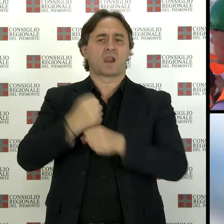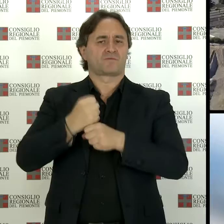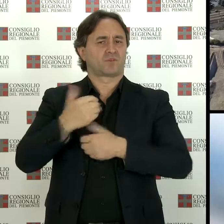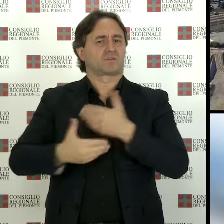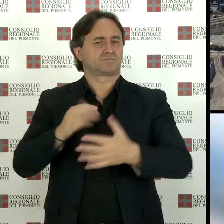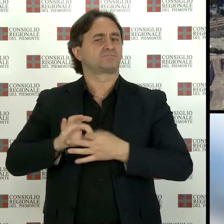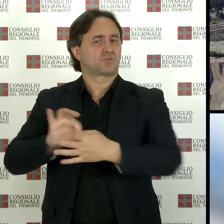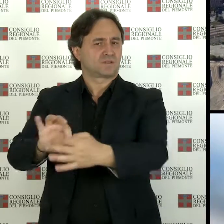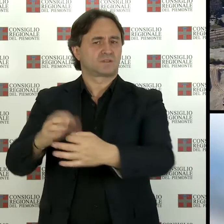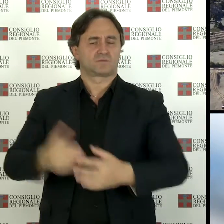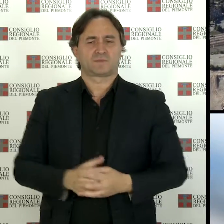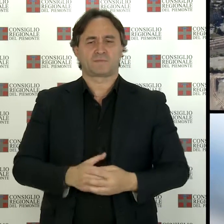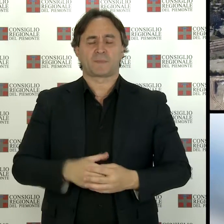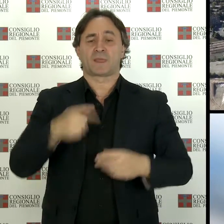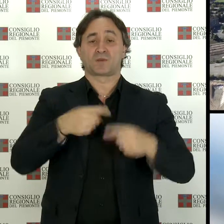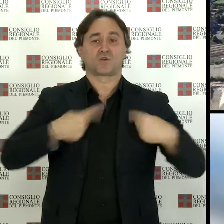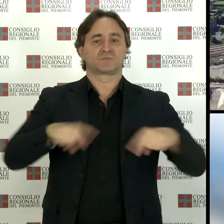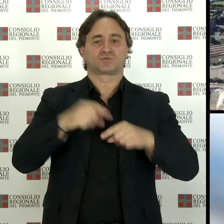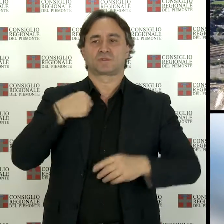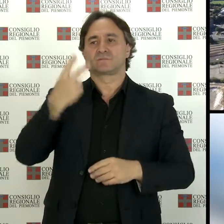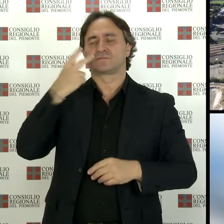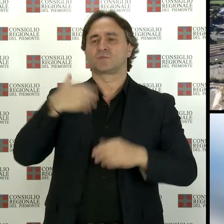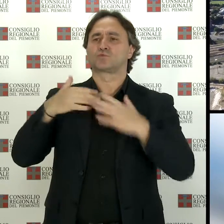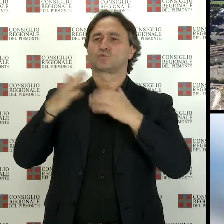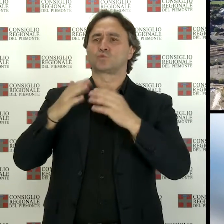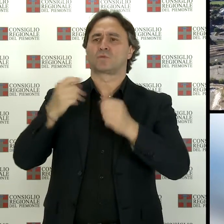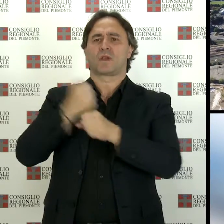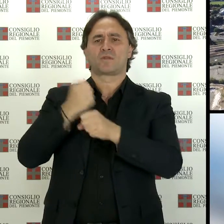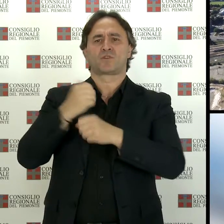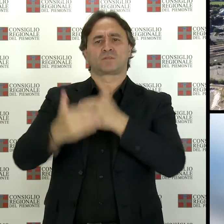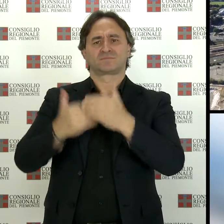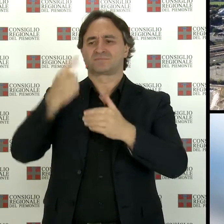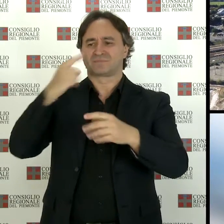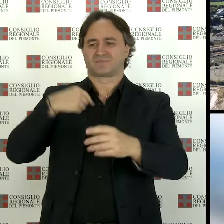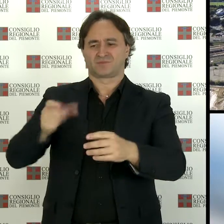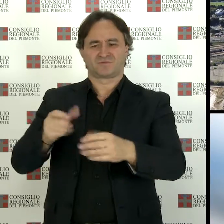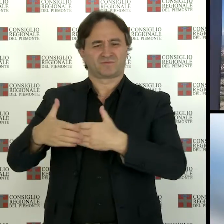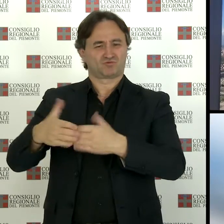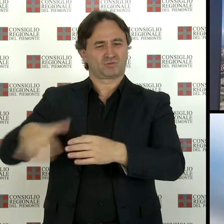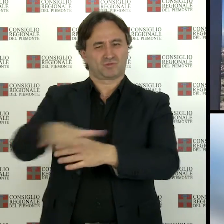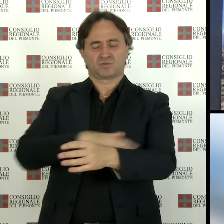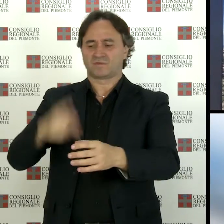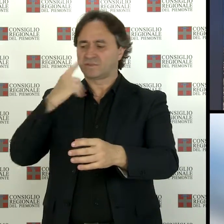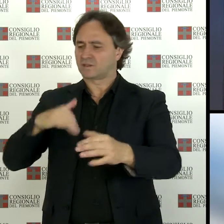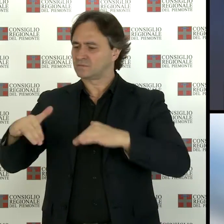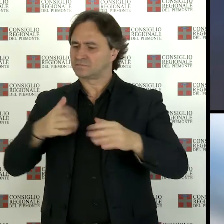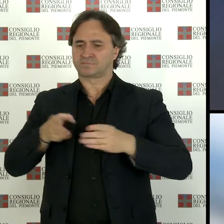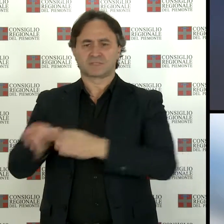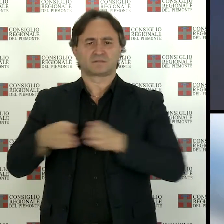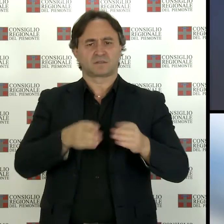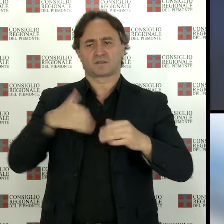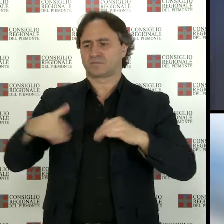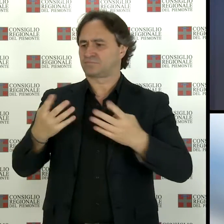La commissione ha preso visione dello stato delle strutture e dei lavori sulla viabilità circostante. Al momento i piani